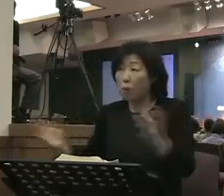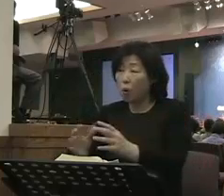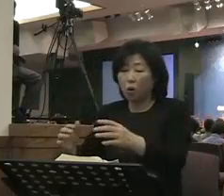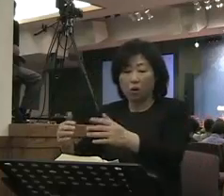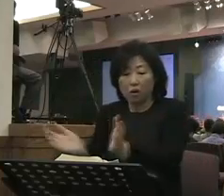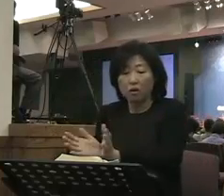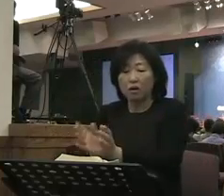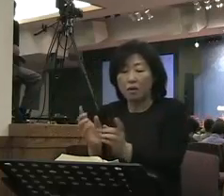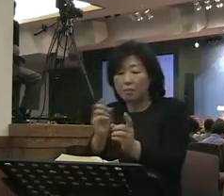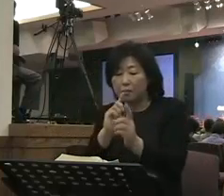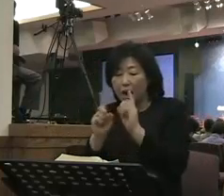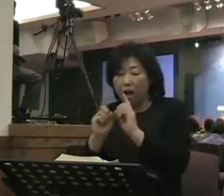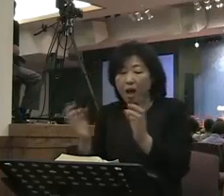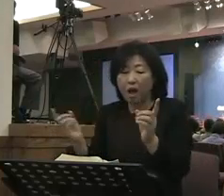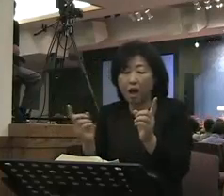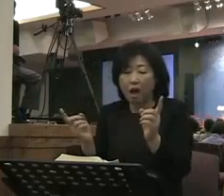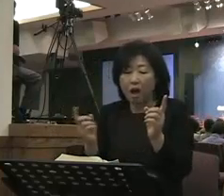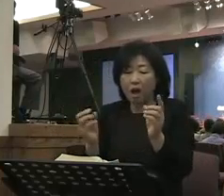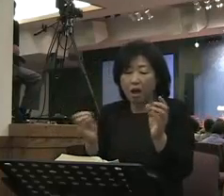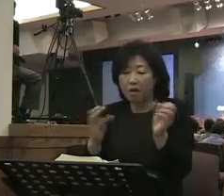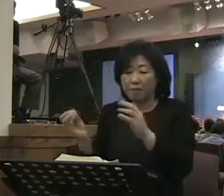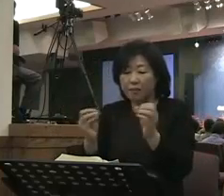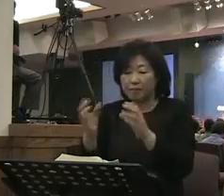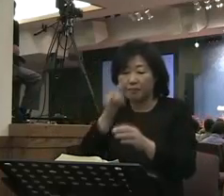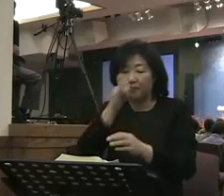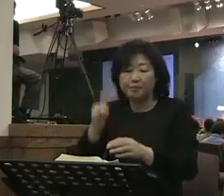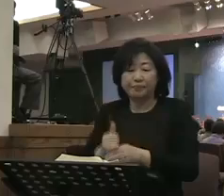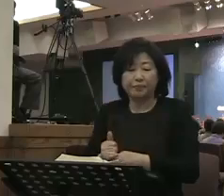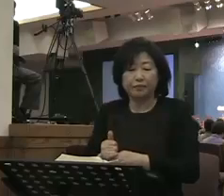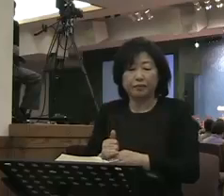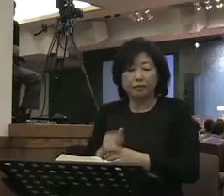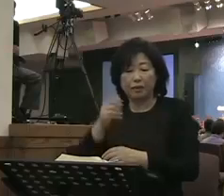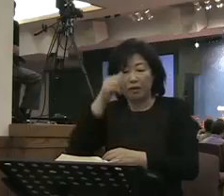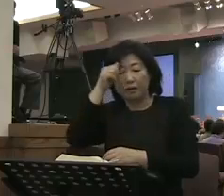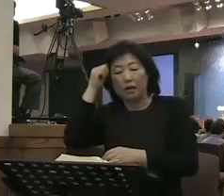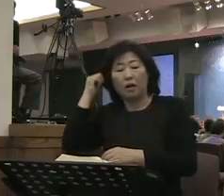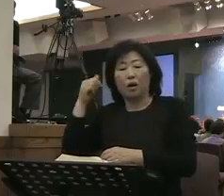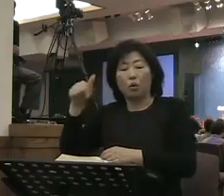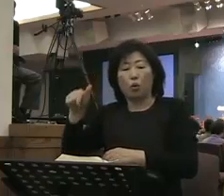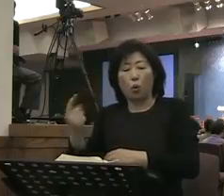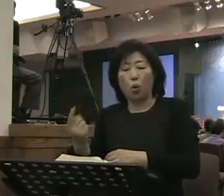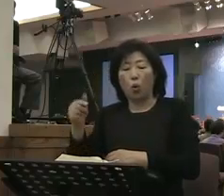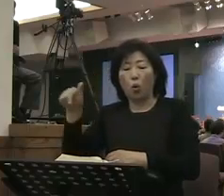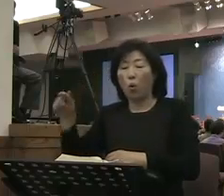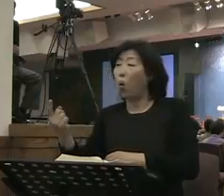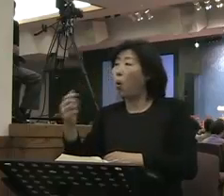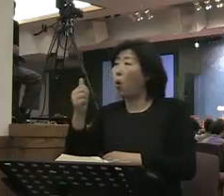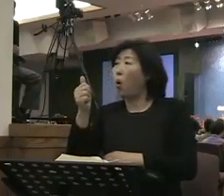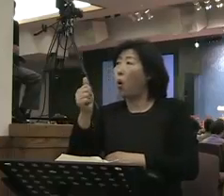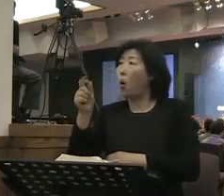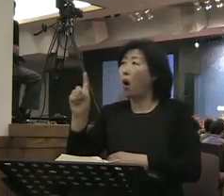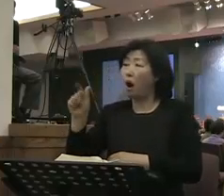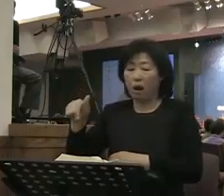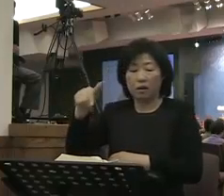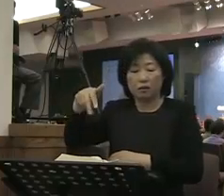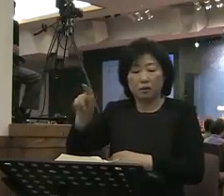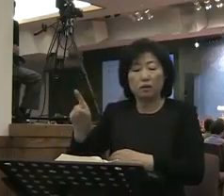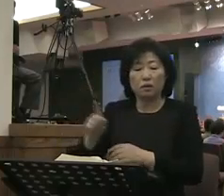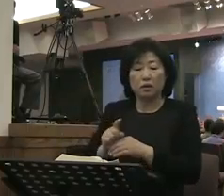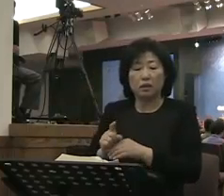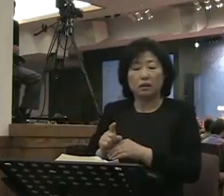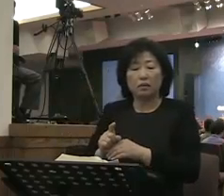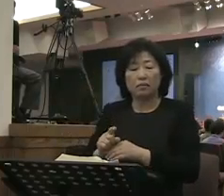있습니다. 고고학자들은 아마 이때부터 인류의 피라미드가 세워졌을 것이라고 말을 합니다.